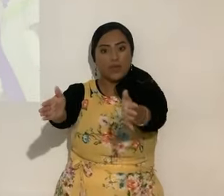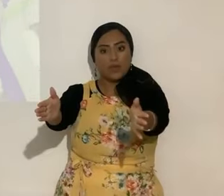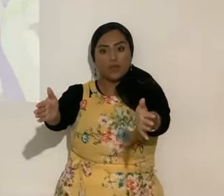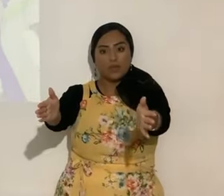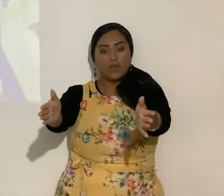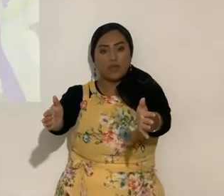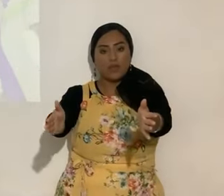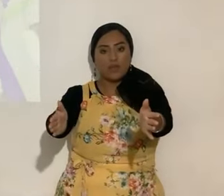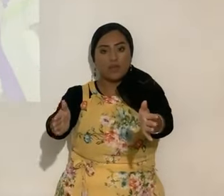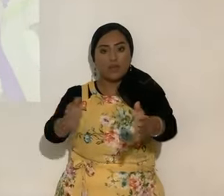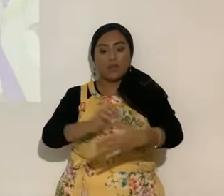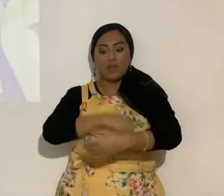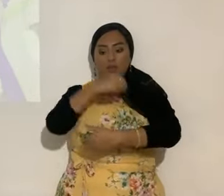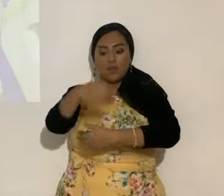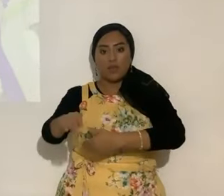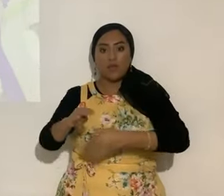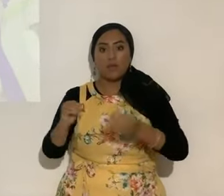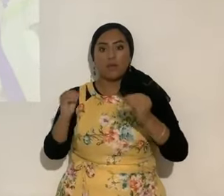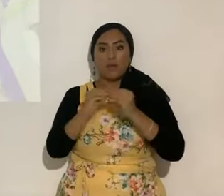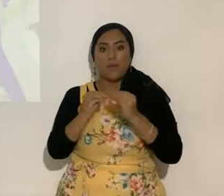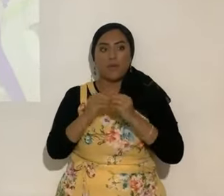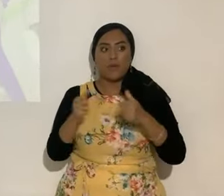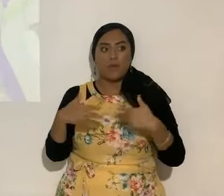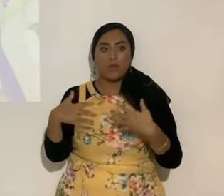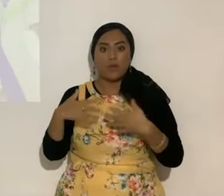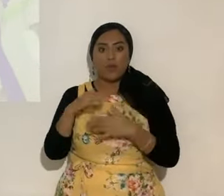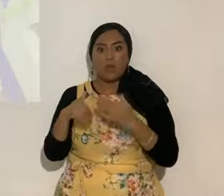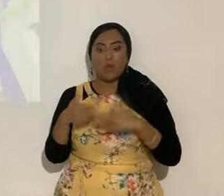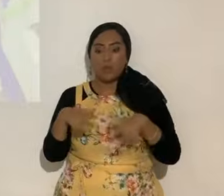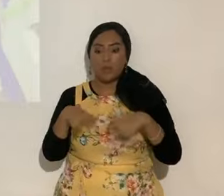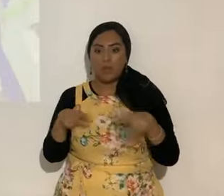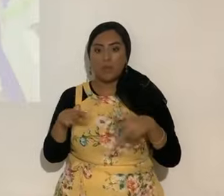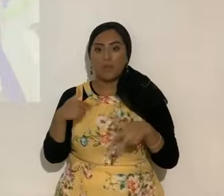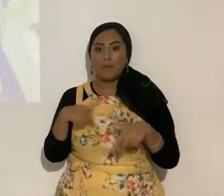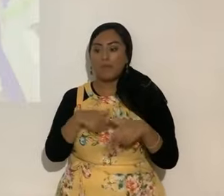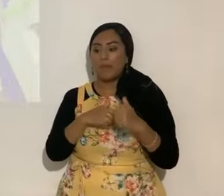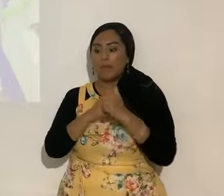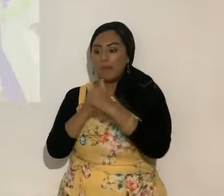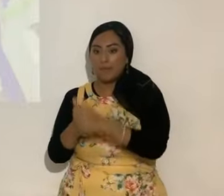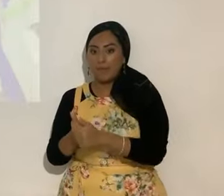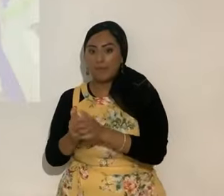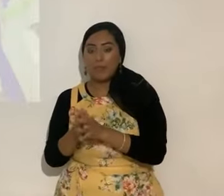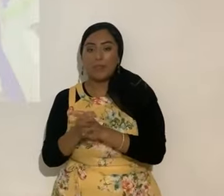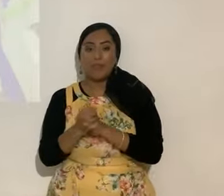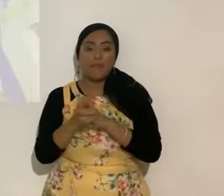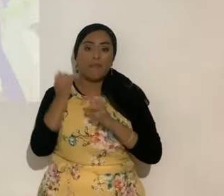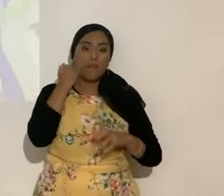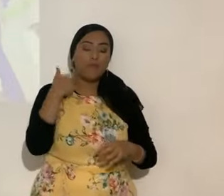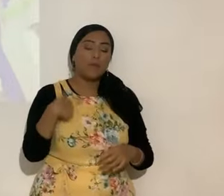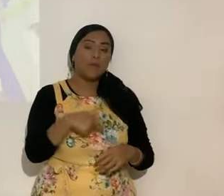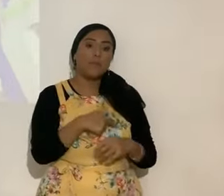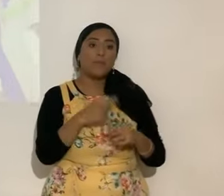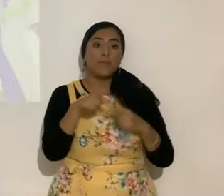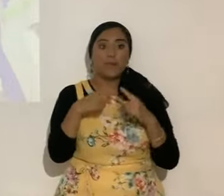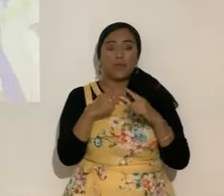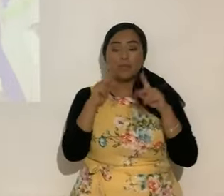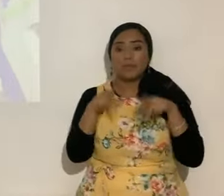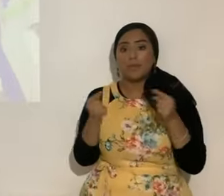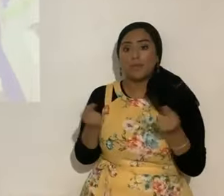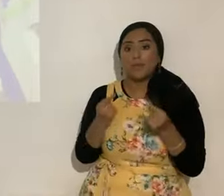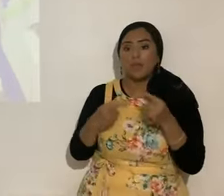Y será sembrar más inquietud en todo el camino que vamos andando. Entonces, si uno peca, cada vez que una persona